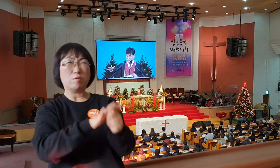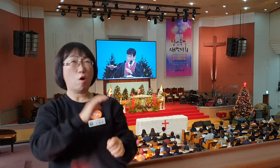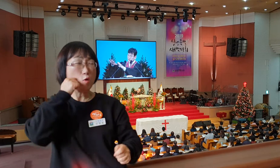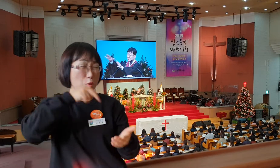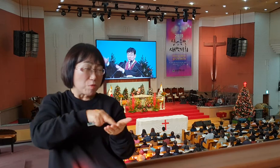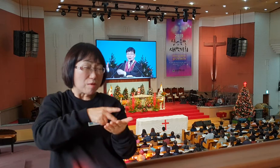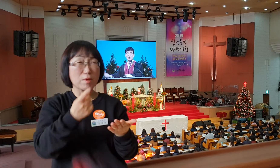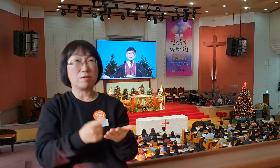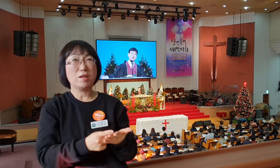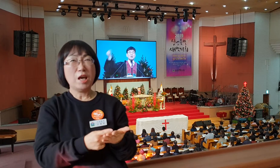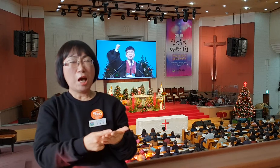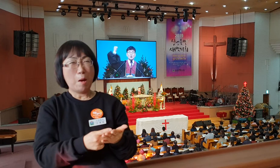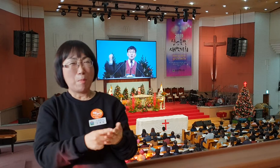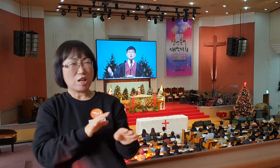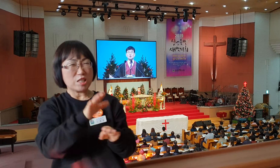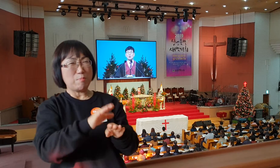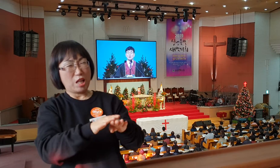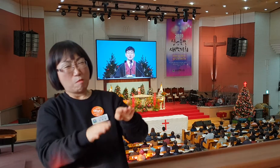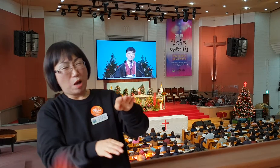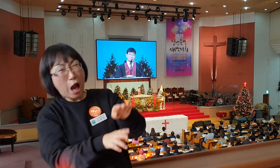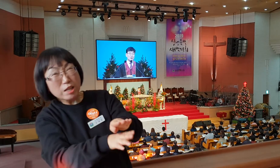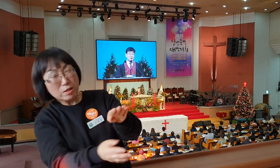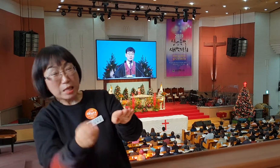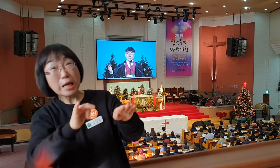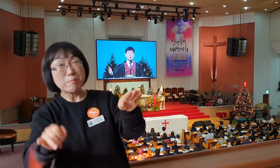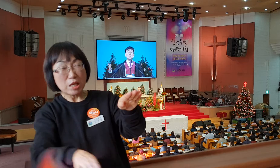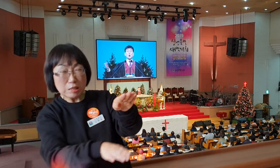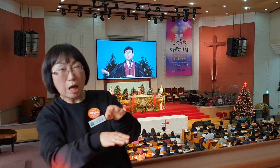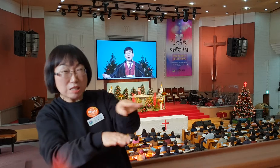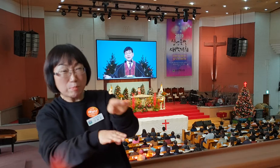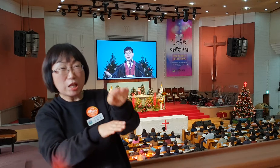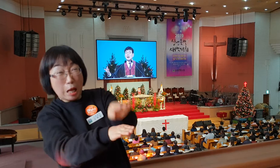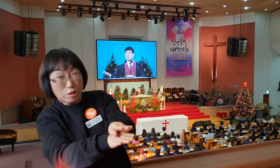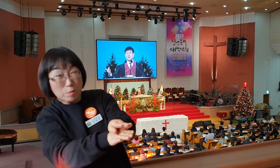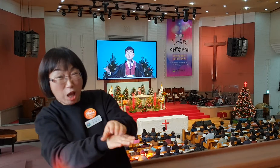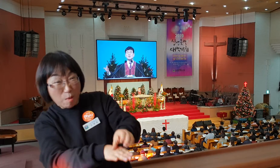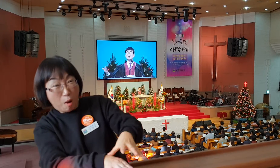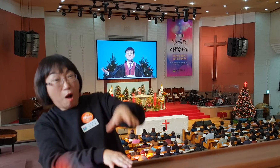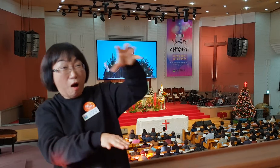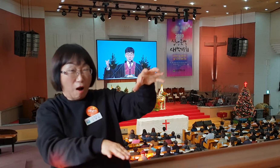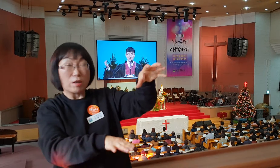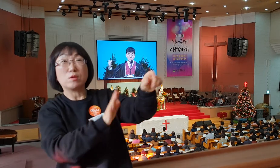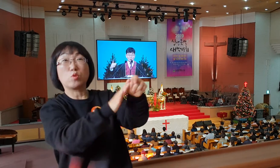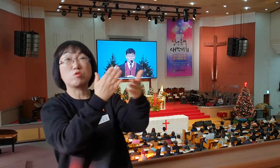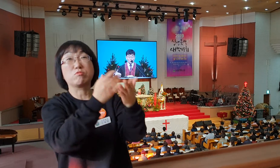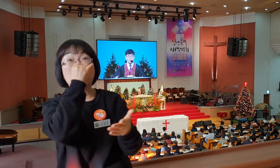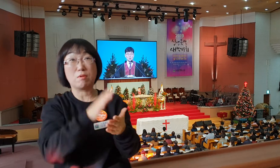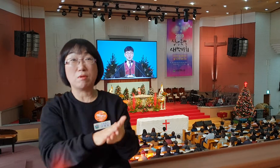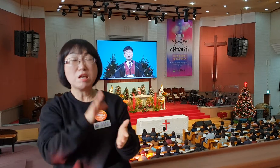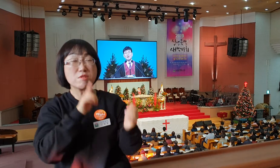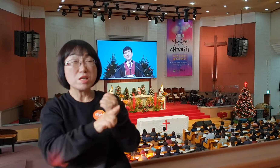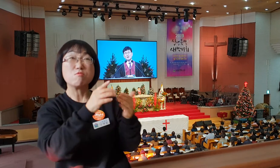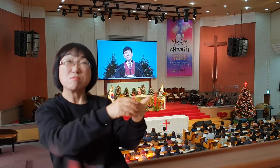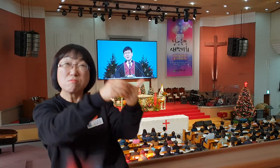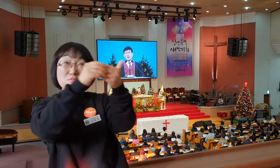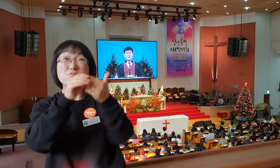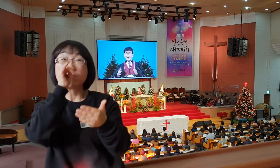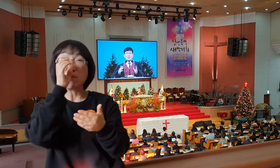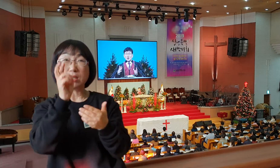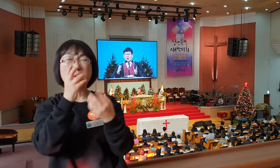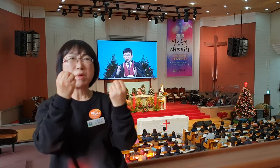처한 사람들 차 비타 깔려 있는 사람 막 들어올려 주고 그러면 남들도 노을 뿐만 아니라 많은 사람들을 진리로 이끌어 올 수도 있을 것 같아요